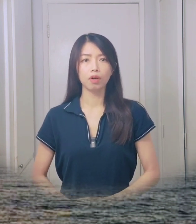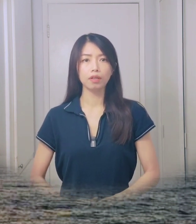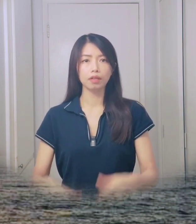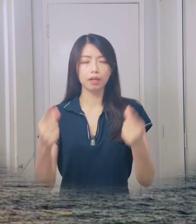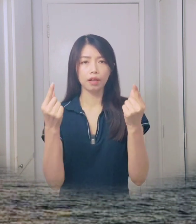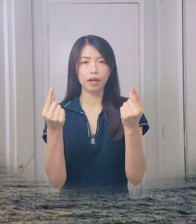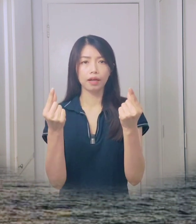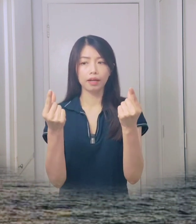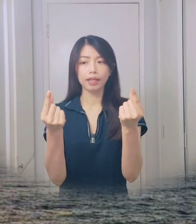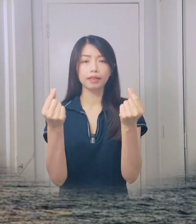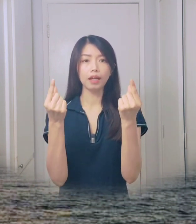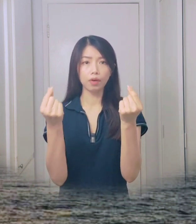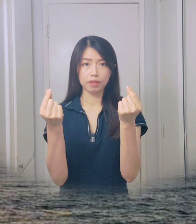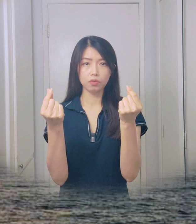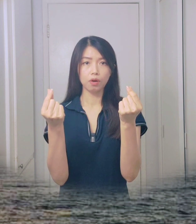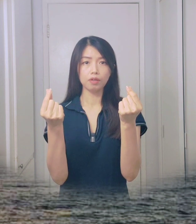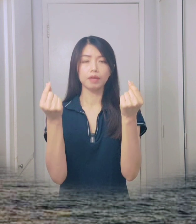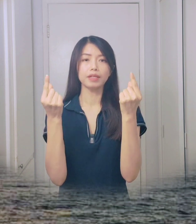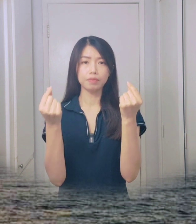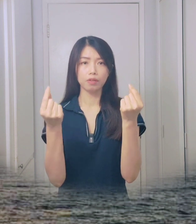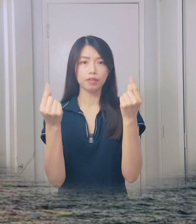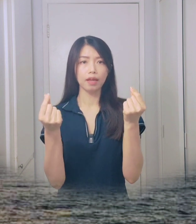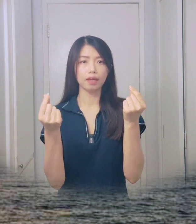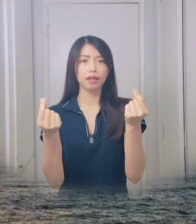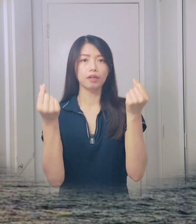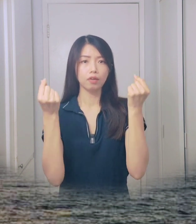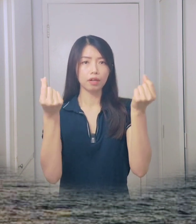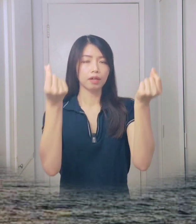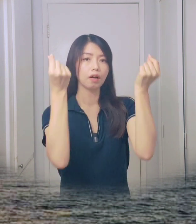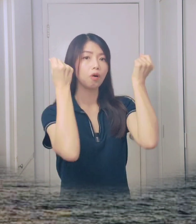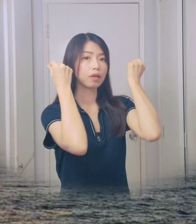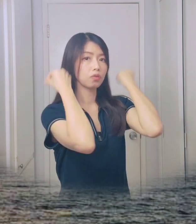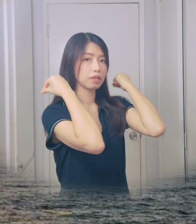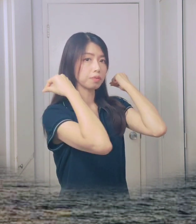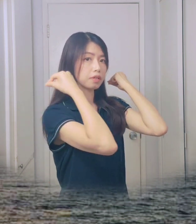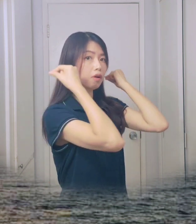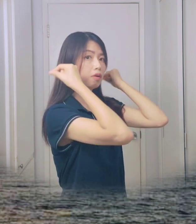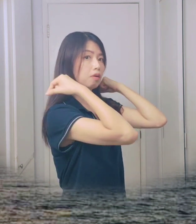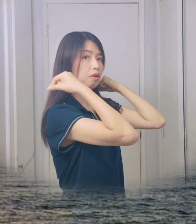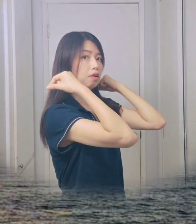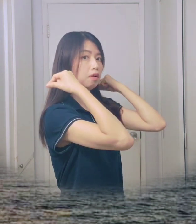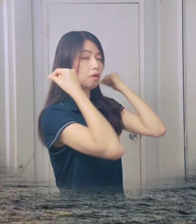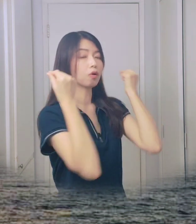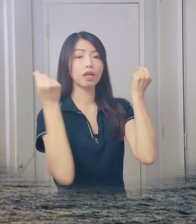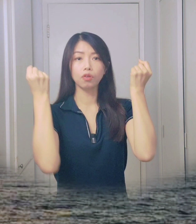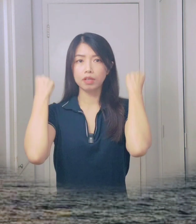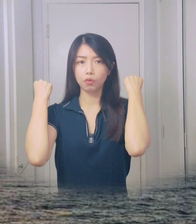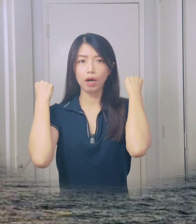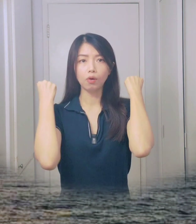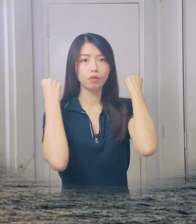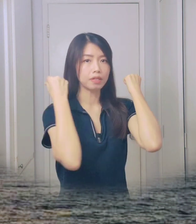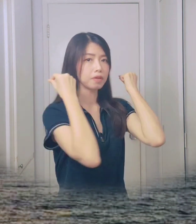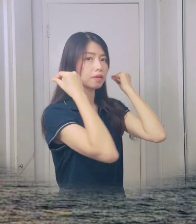뜻의 수어는 아까 같다라고 한 뜻의 수어 제가 말씀드렸는데, 이거를 어깨 뒤에서부터, 어깨 뒤는